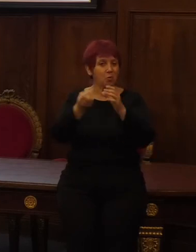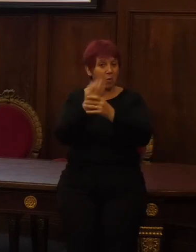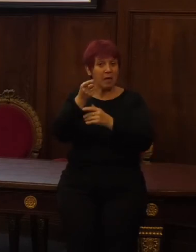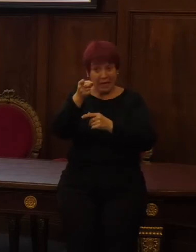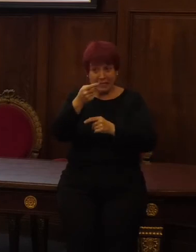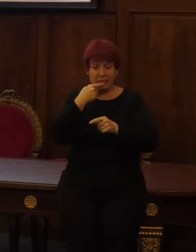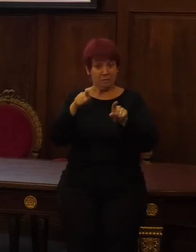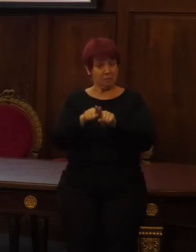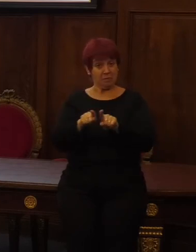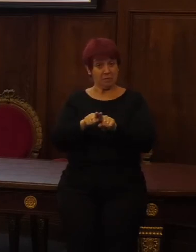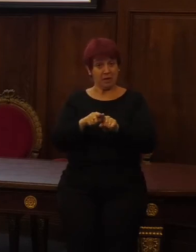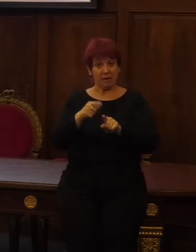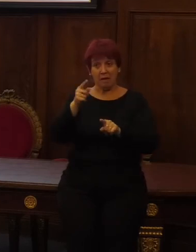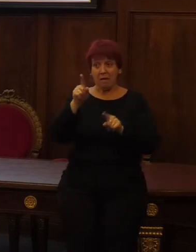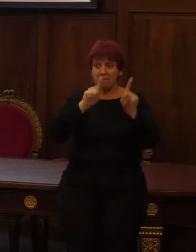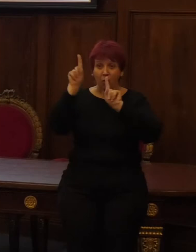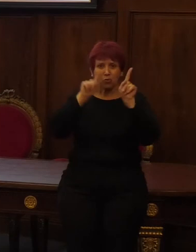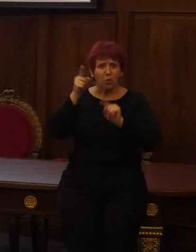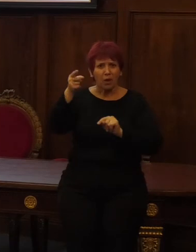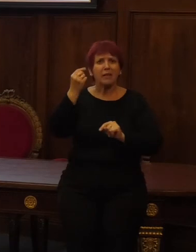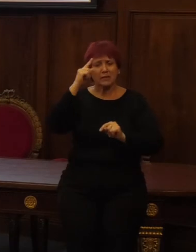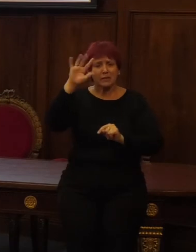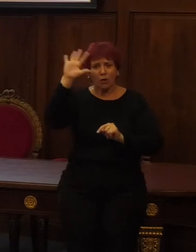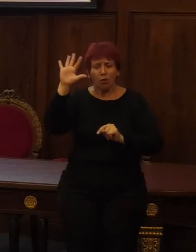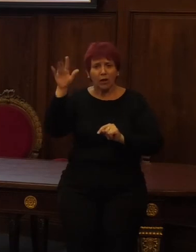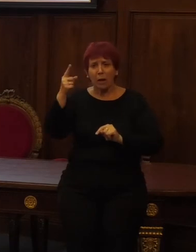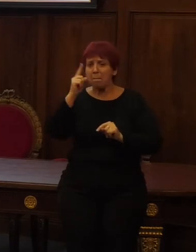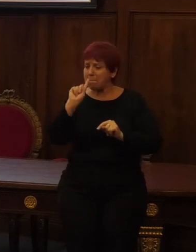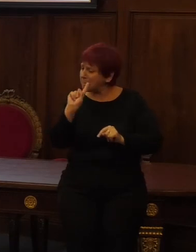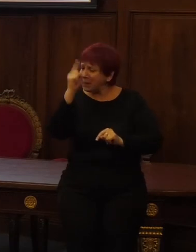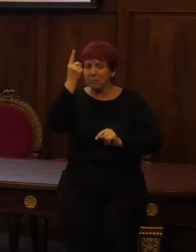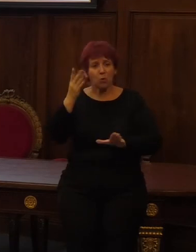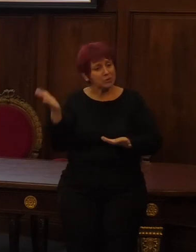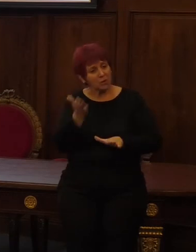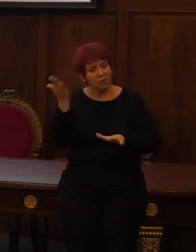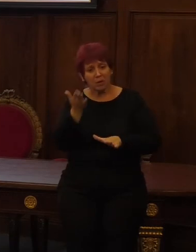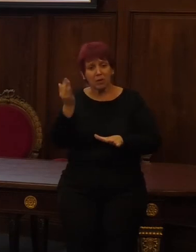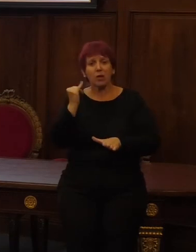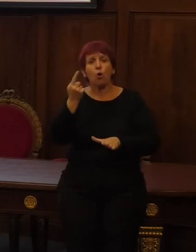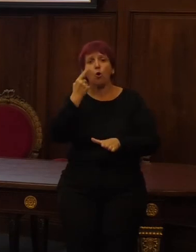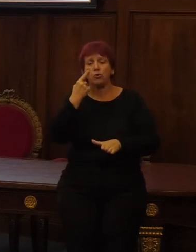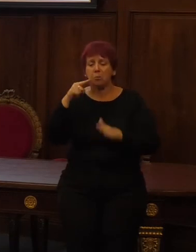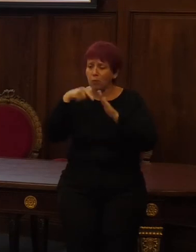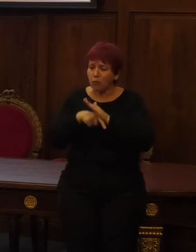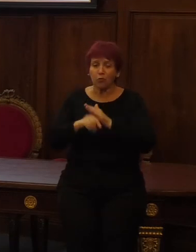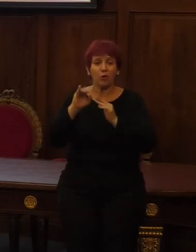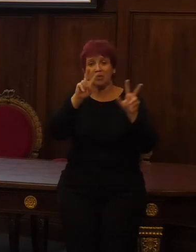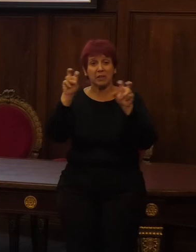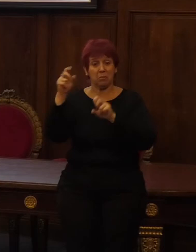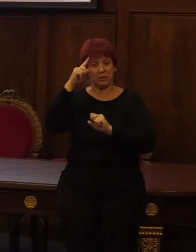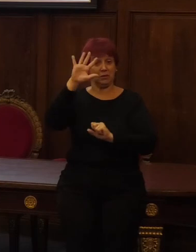de Psicología es la principal producción que hay de psicólogo y de conocimiento en